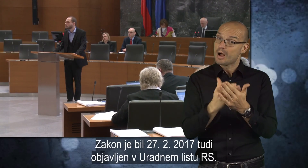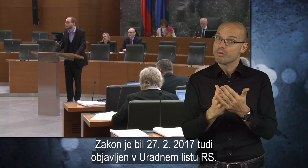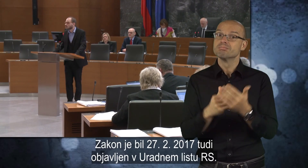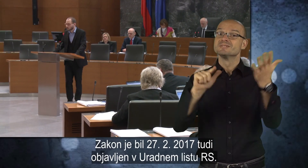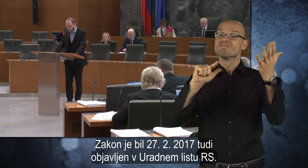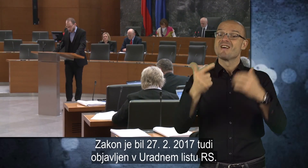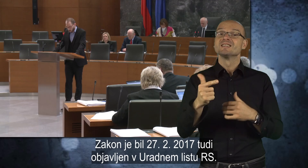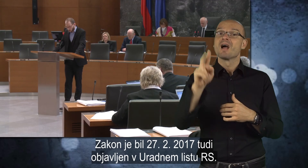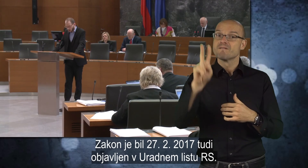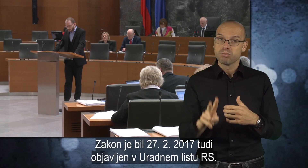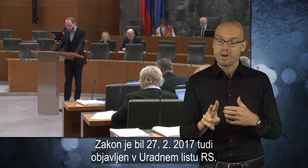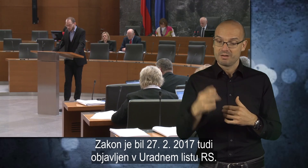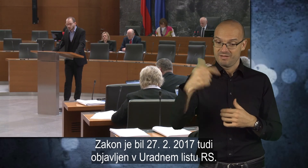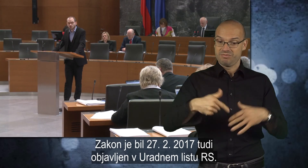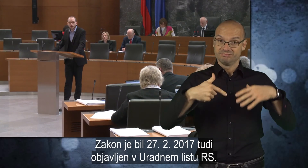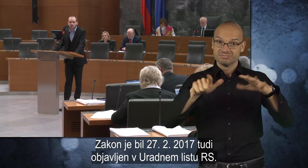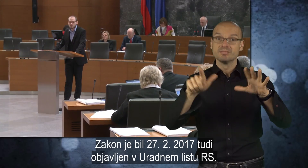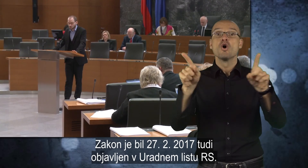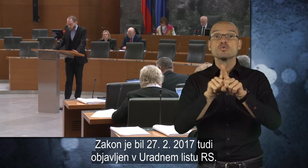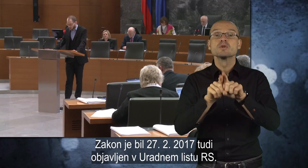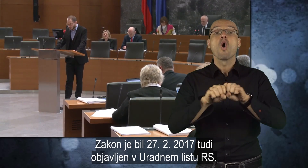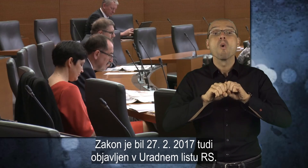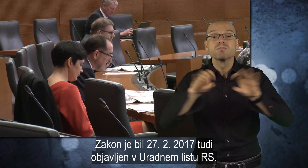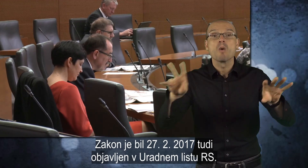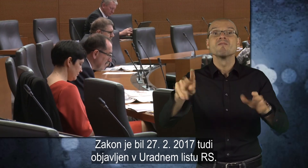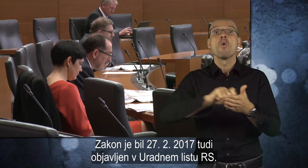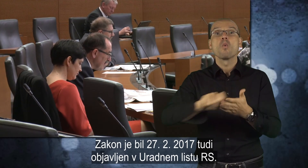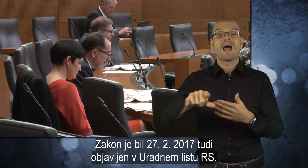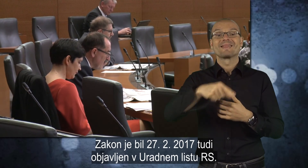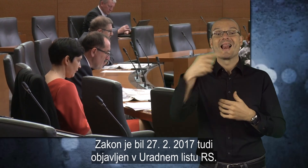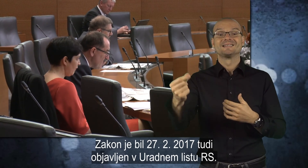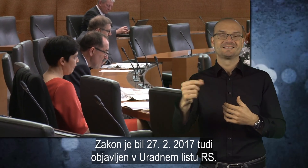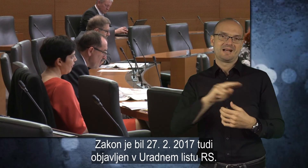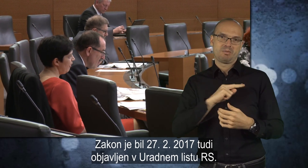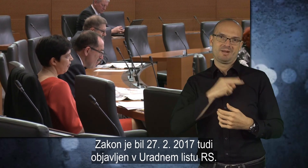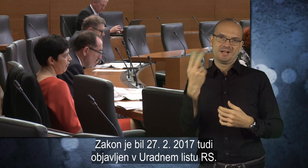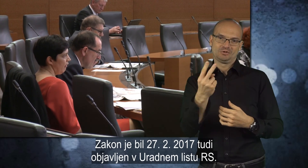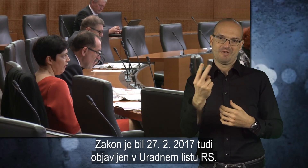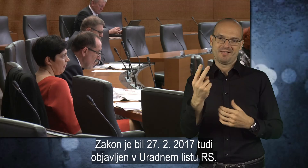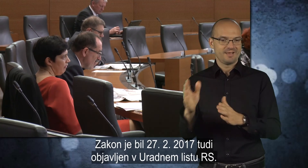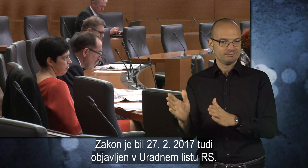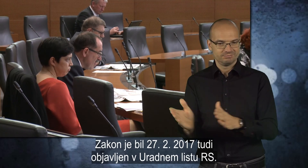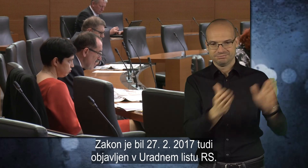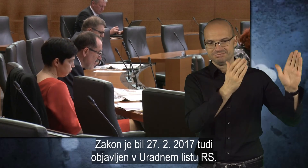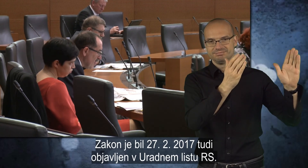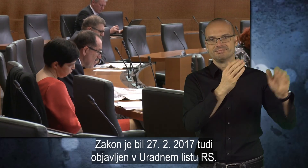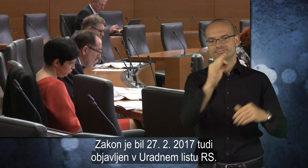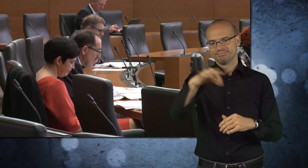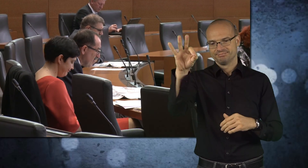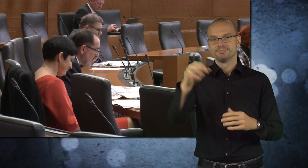Zakon je bil 27. 2. 2017 objavljen tudi v Uradnem listu Republike Slovenije.